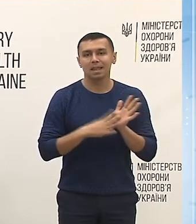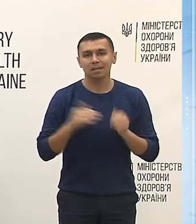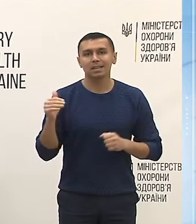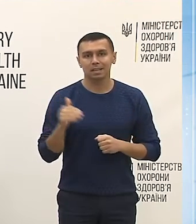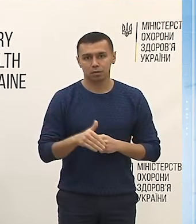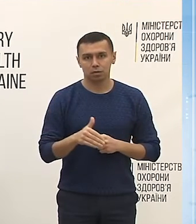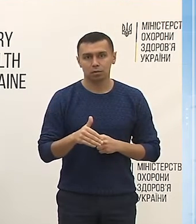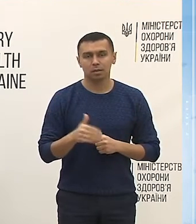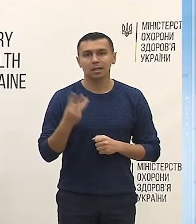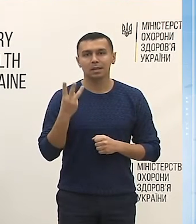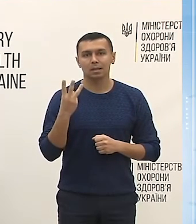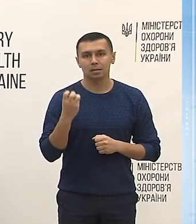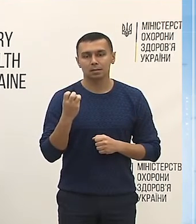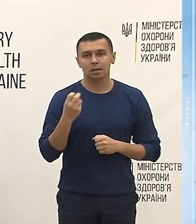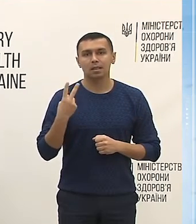89